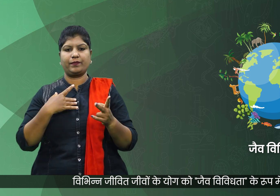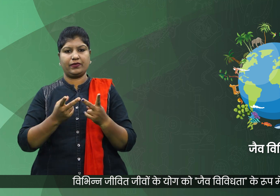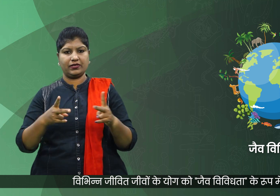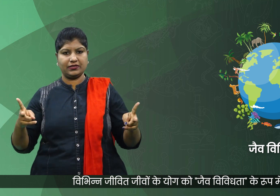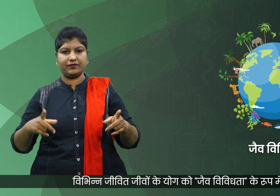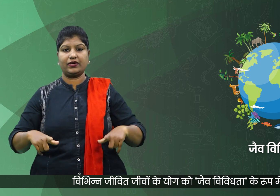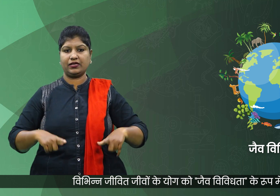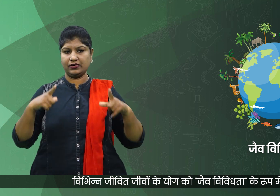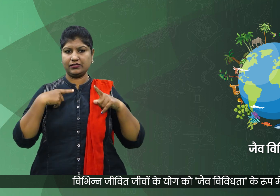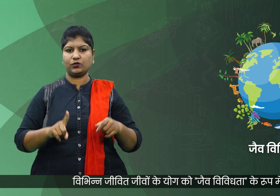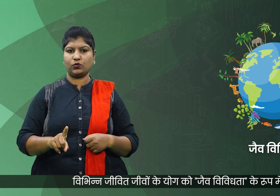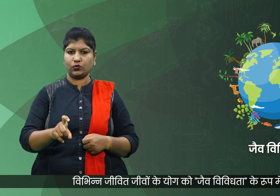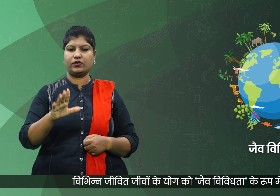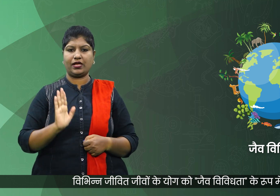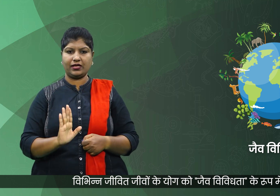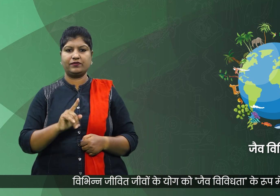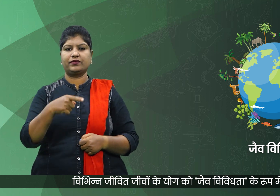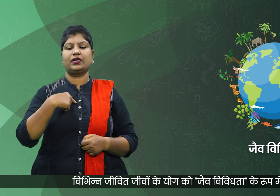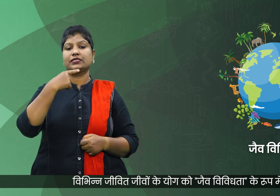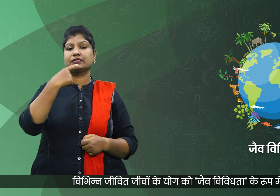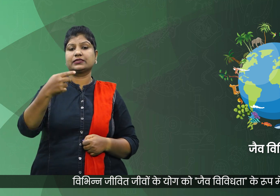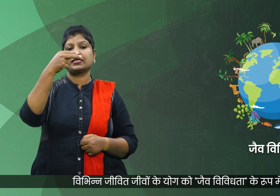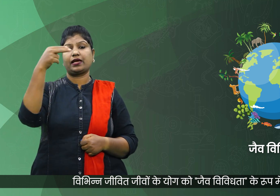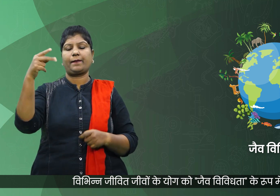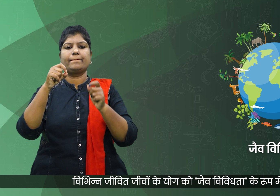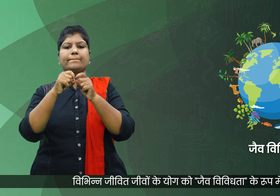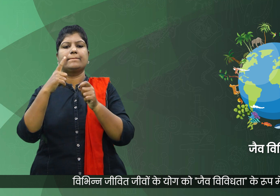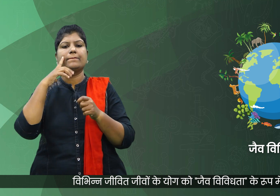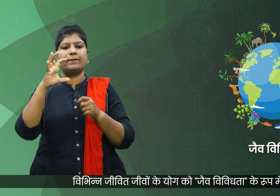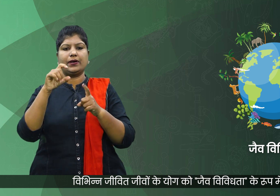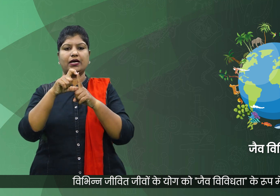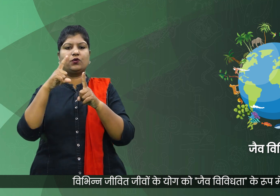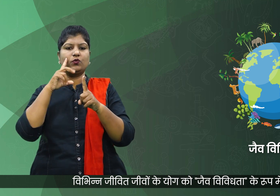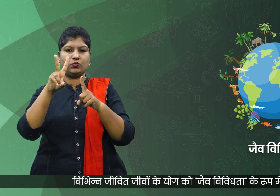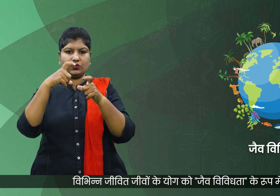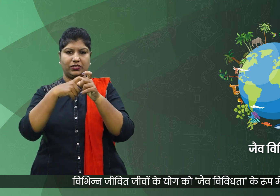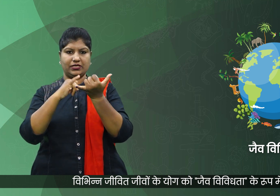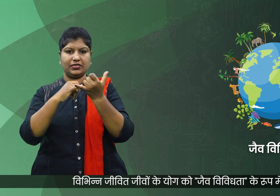जैव विवित्ता के रूप में जाना जाता है।